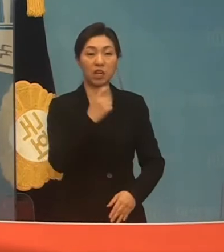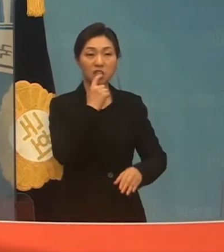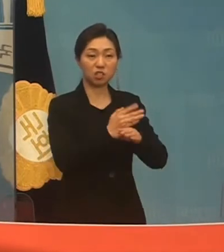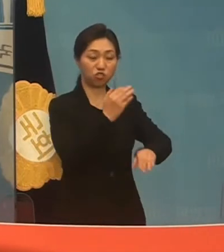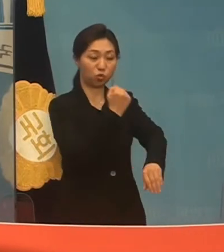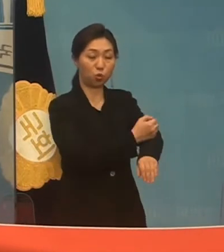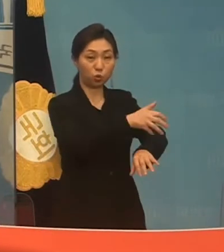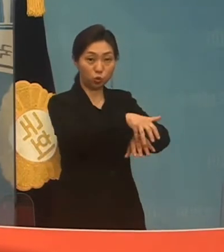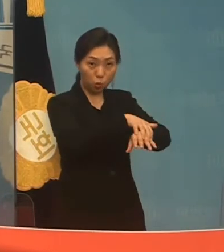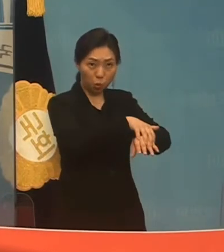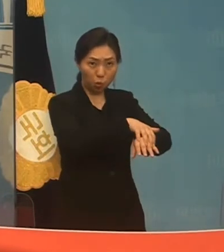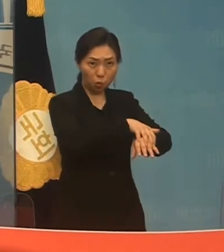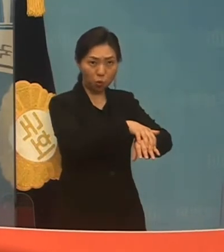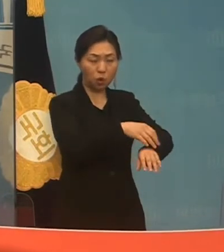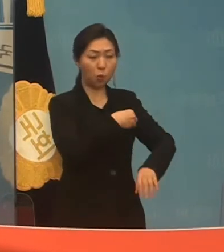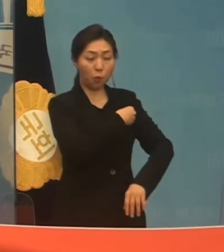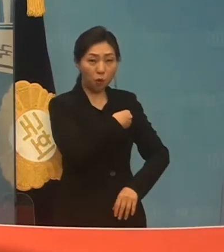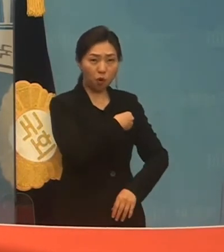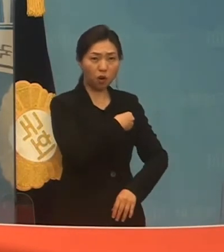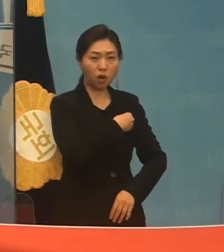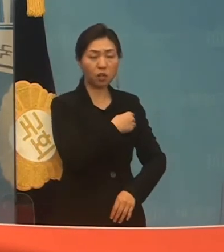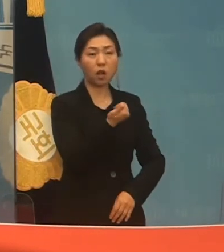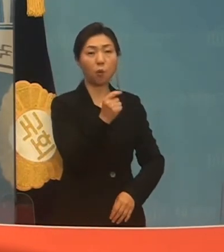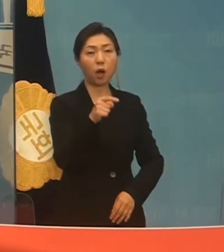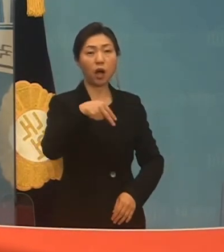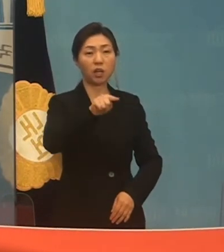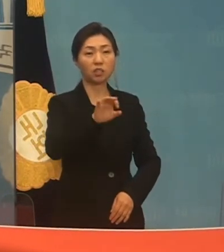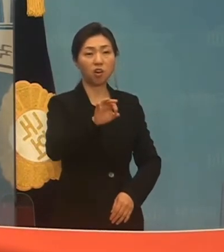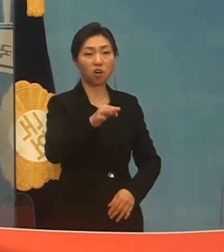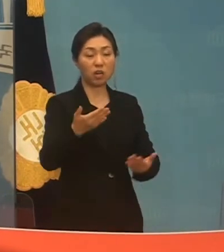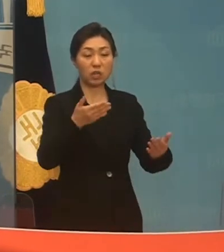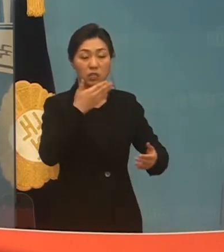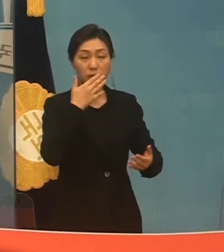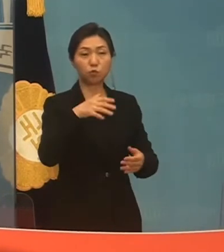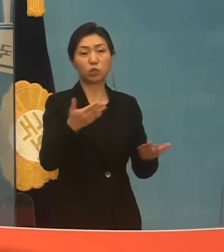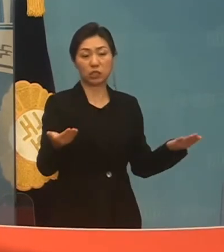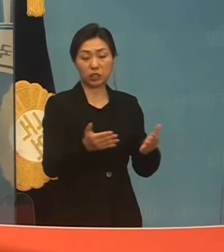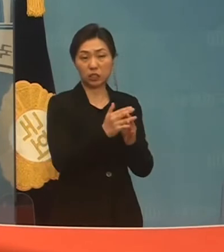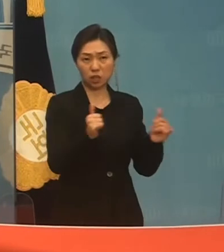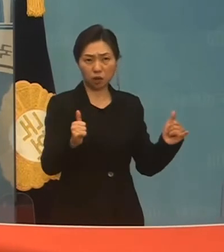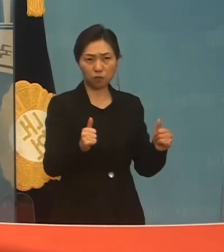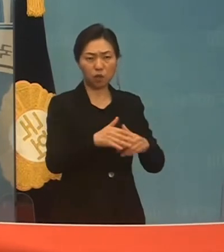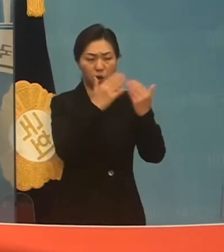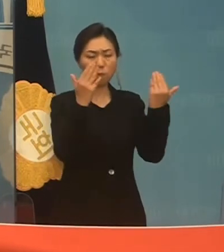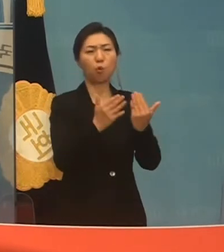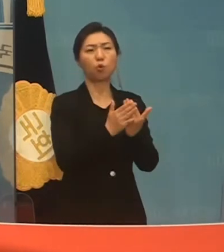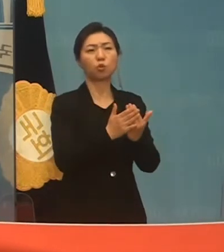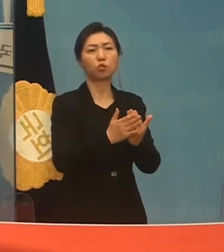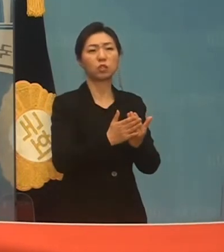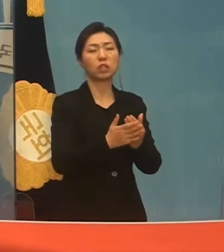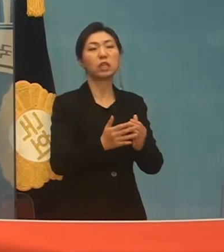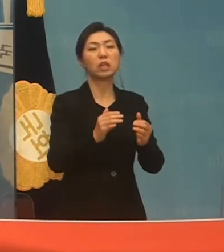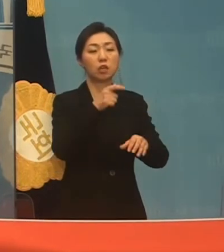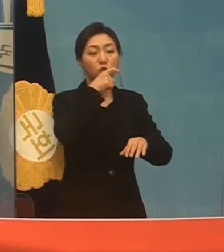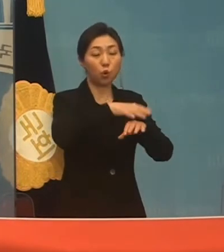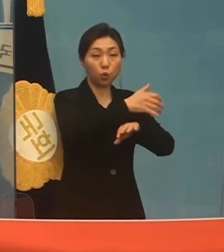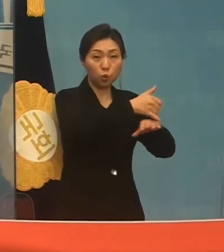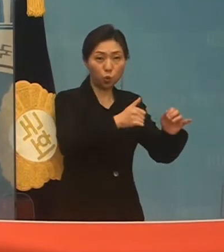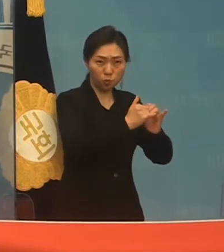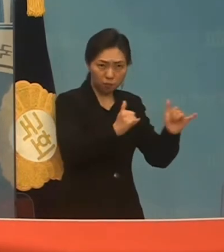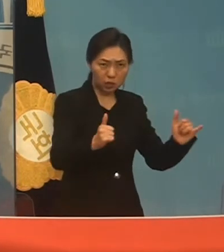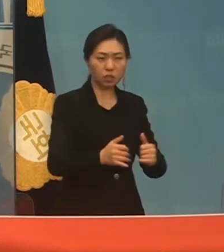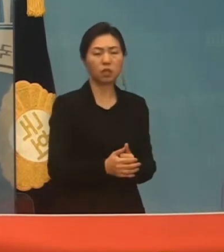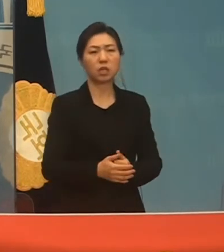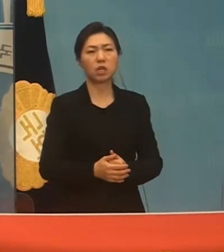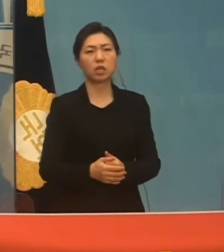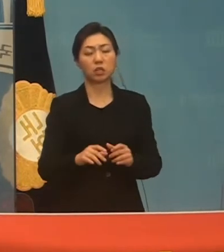민주노총과 화성식품 노동자들은 모든 노동자, 농민, 민중과 연대하여